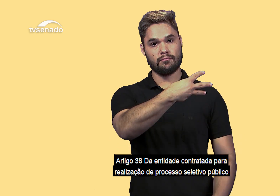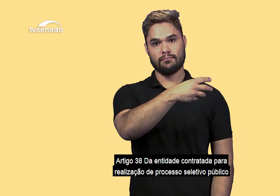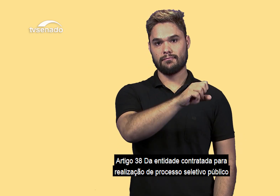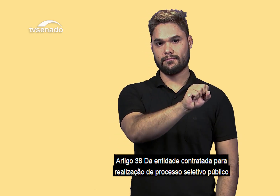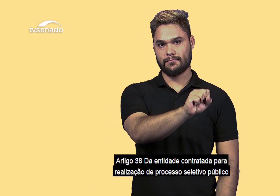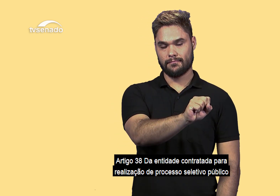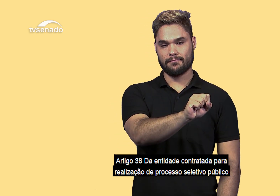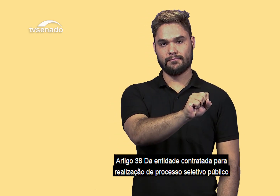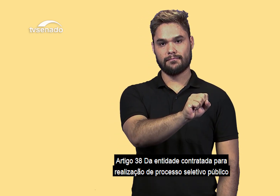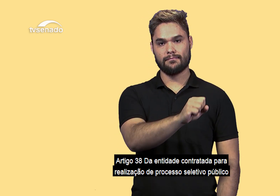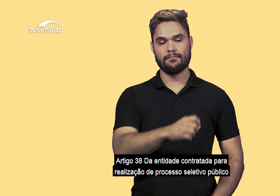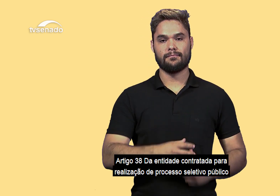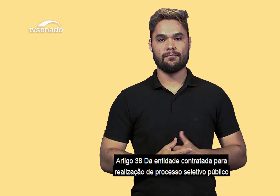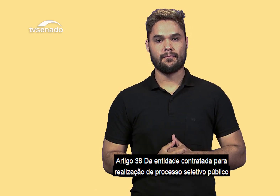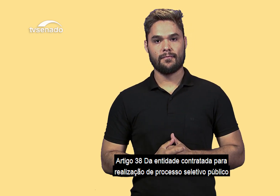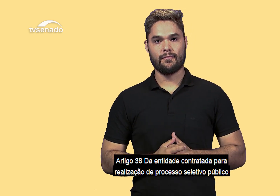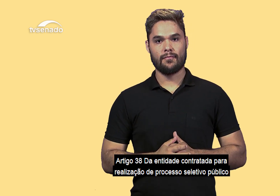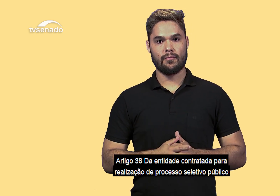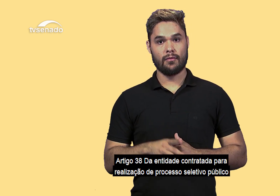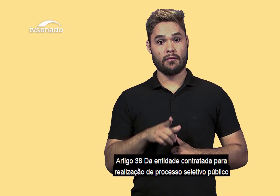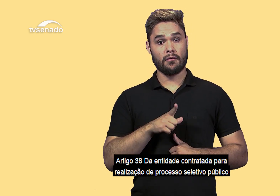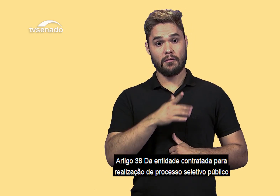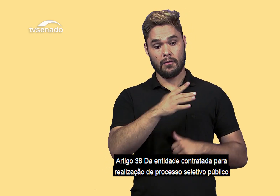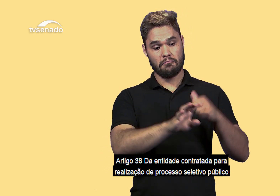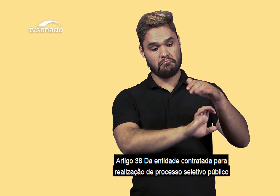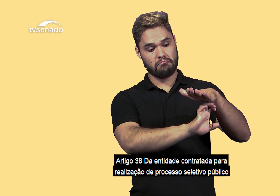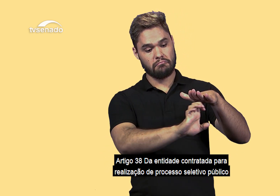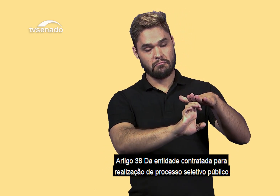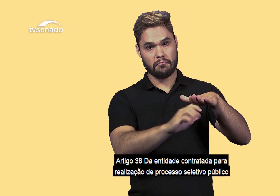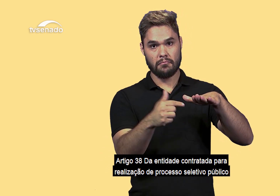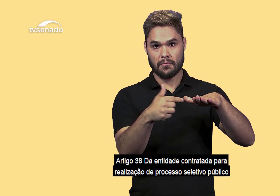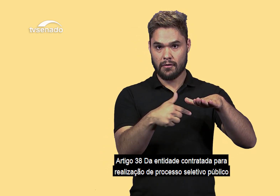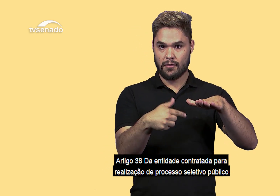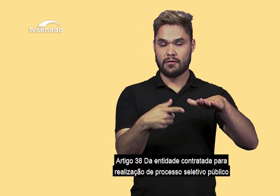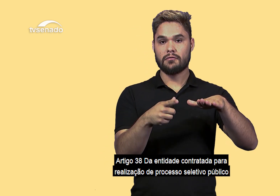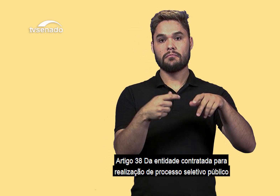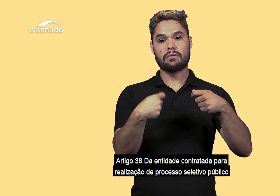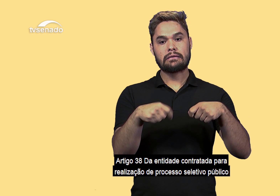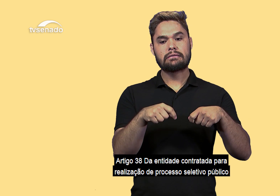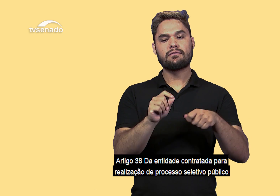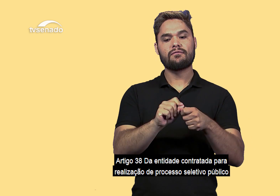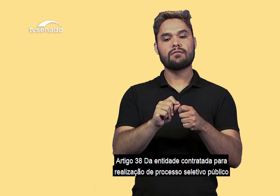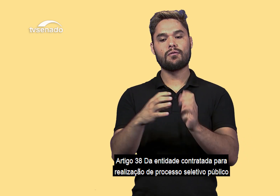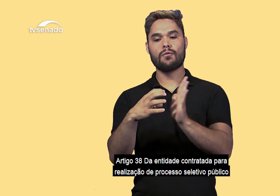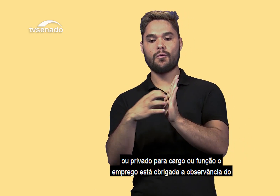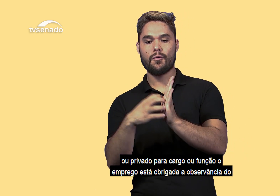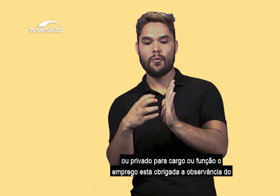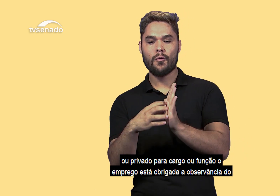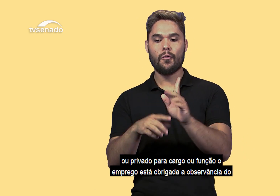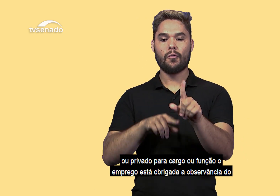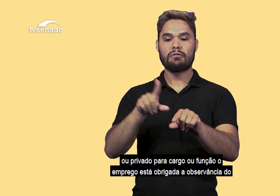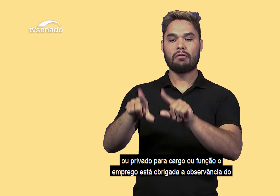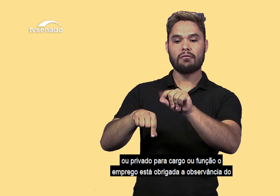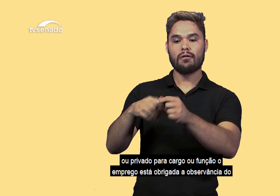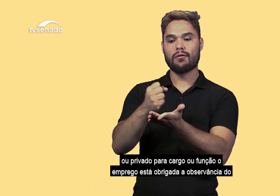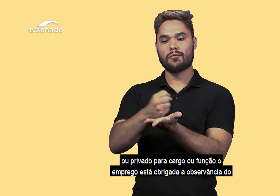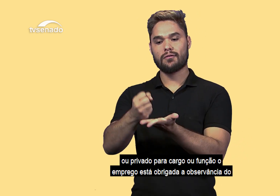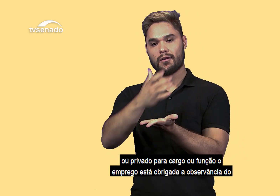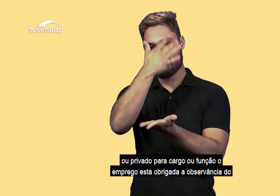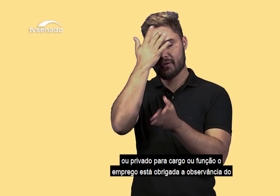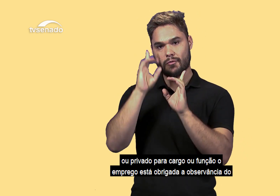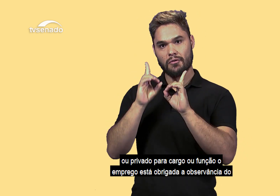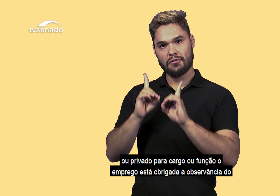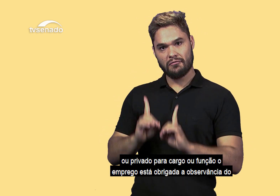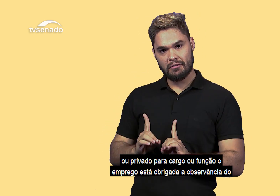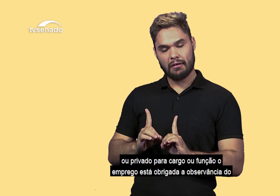38 A entidade contratada para a realização de processo seletivo público ou privado para